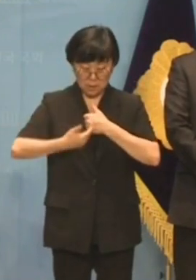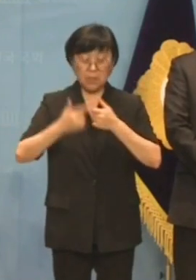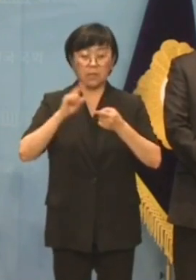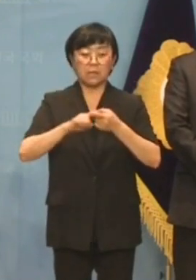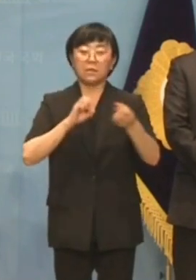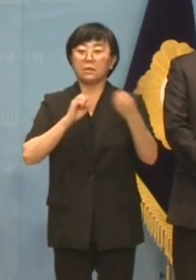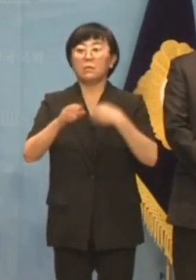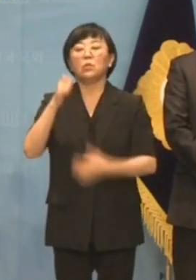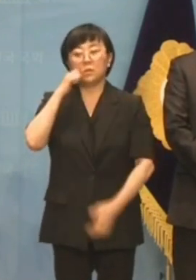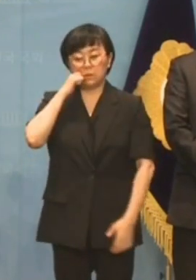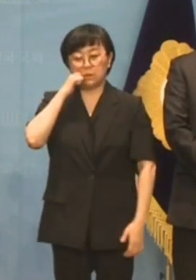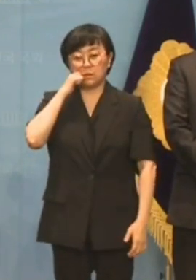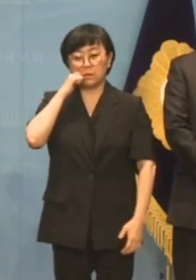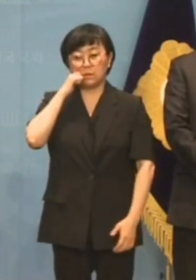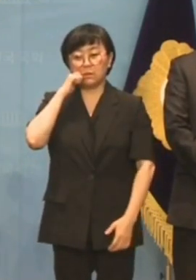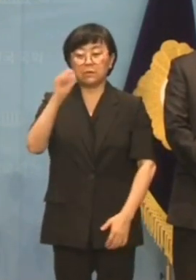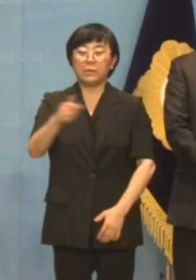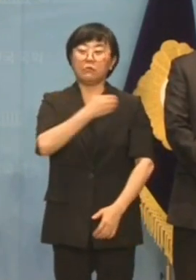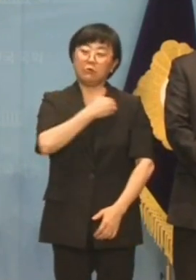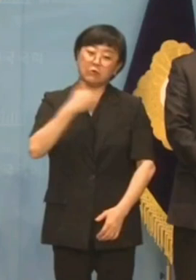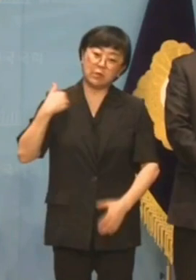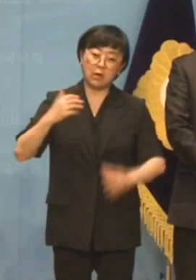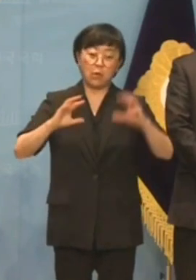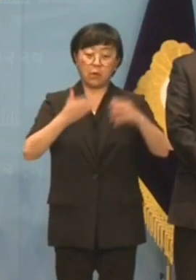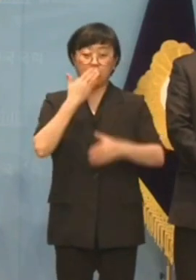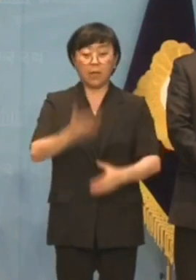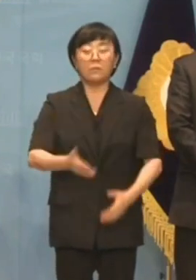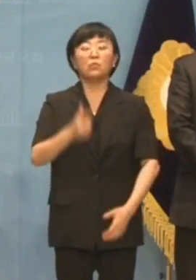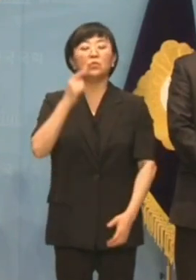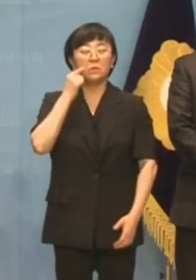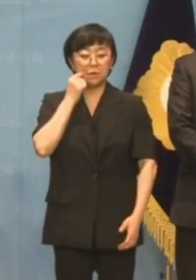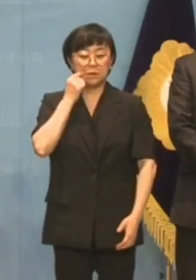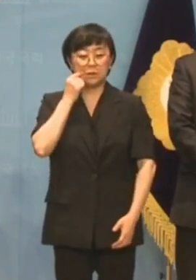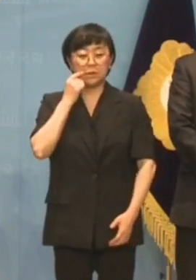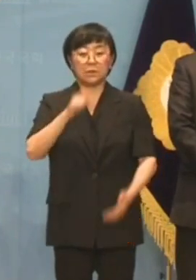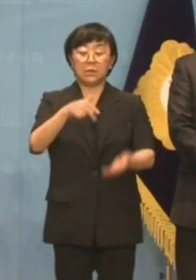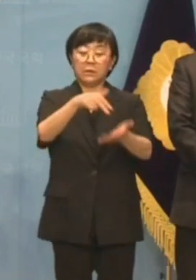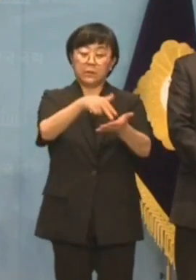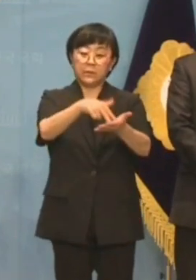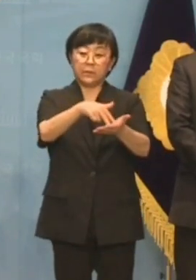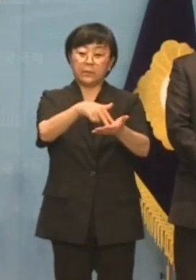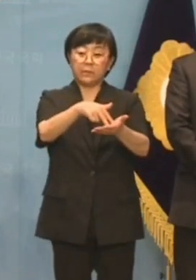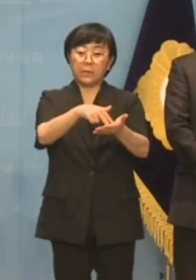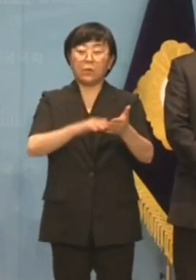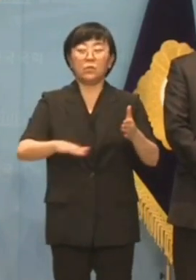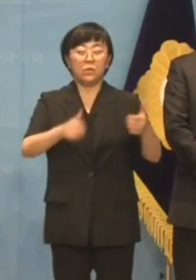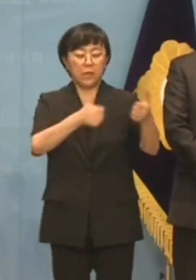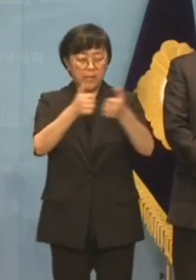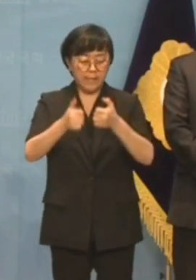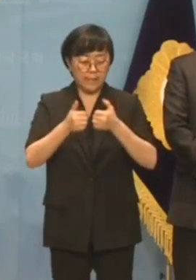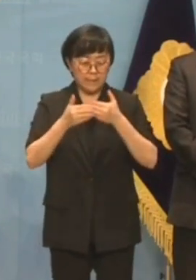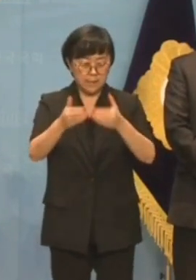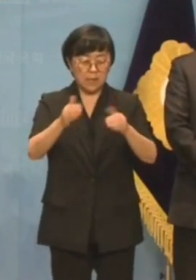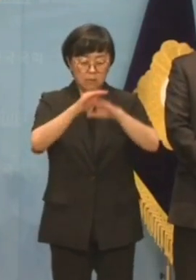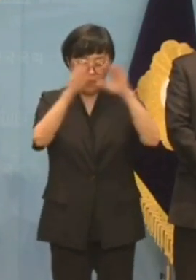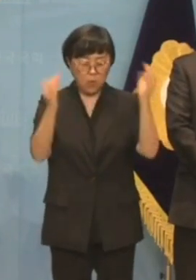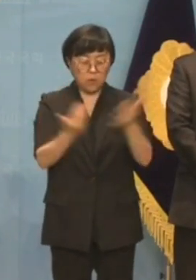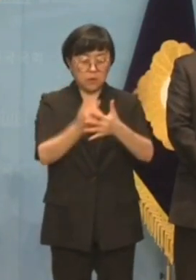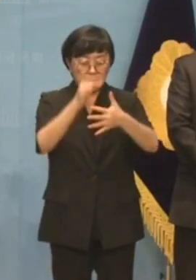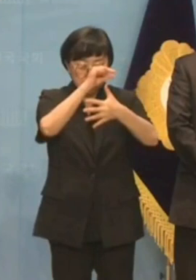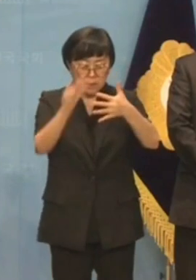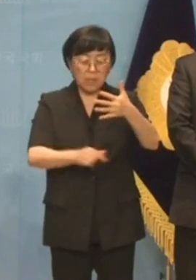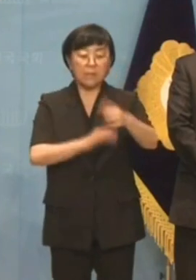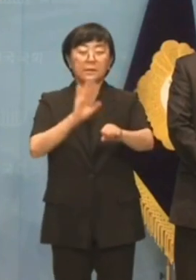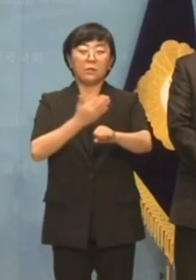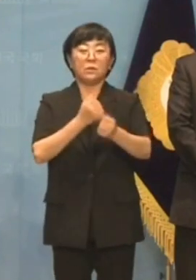질의조차도 응할 수 없다면 어떻게 떳떳한 외교를 할 수 있겠습니까? 그런 차원에서 오늘 회의 진행이나 이런 것이 모든 것이